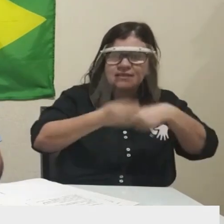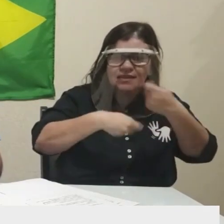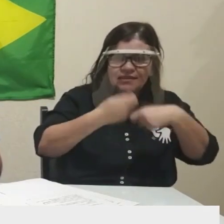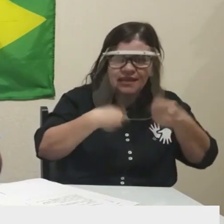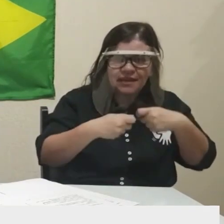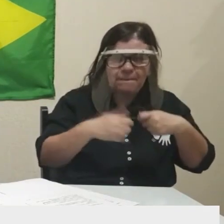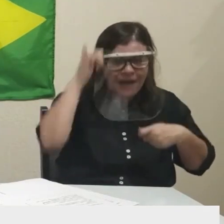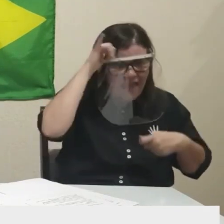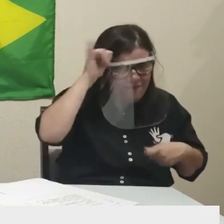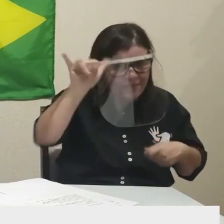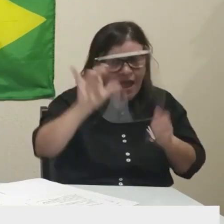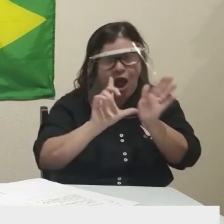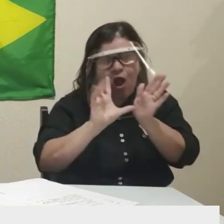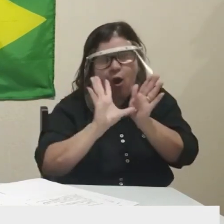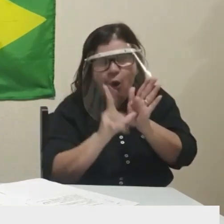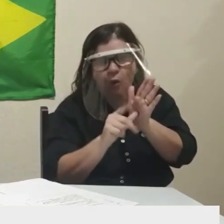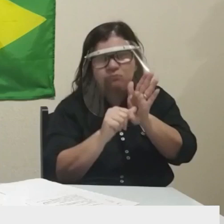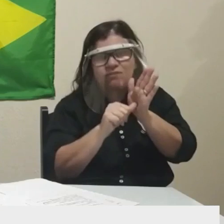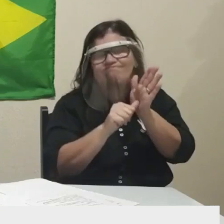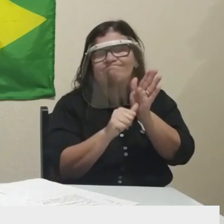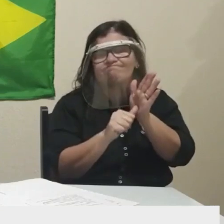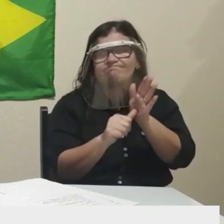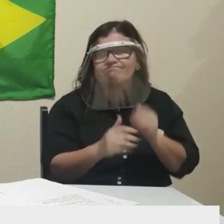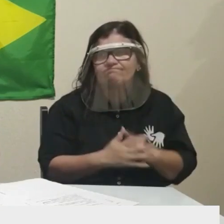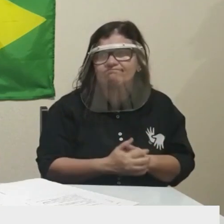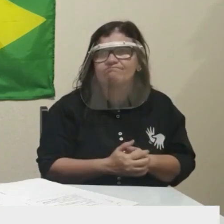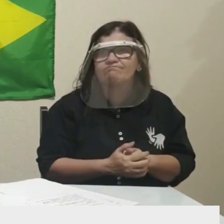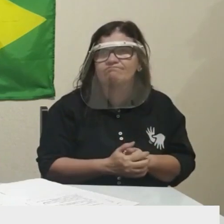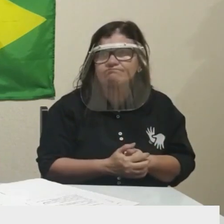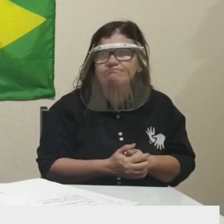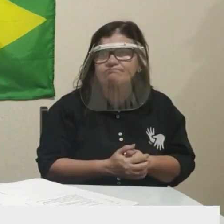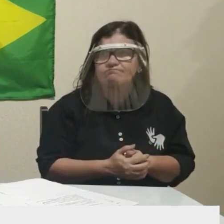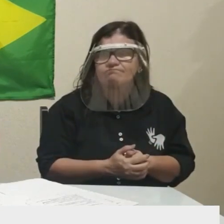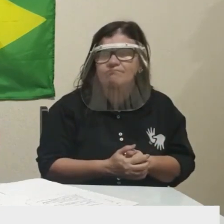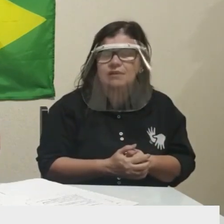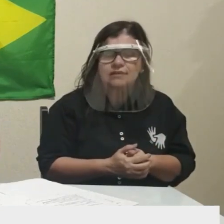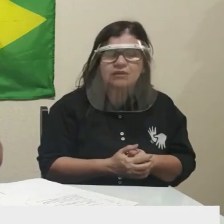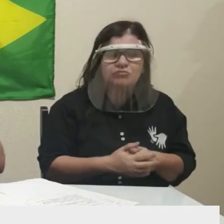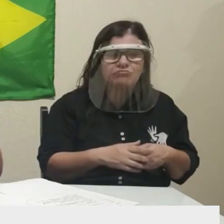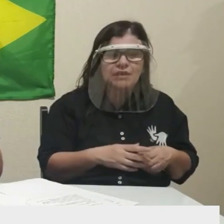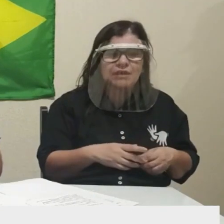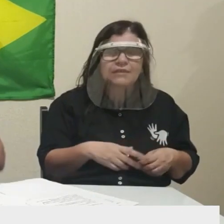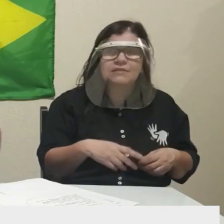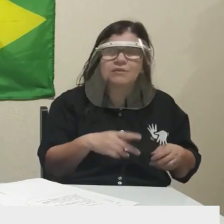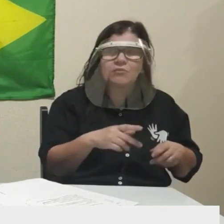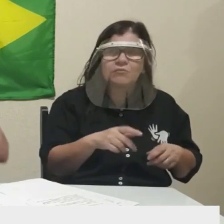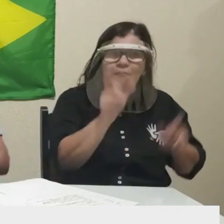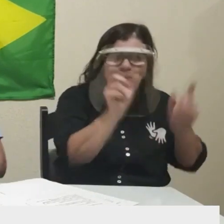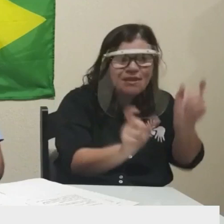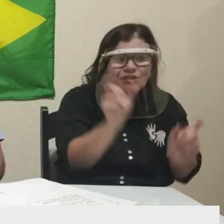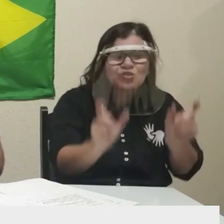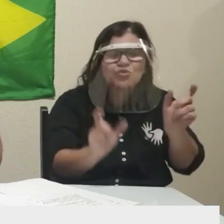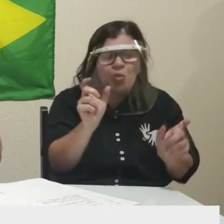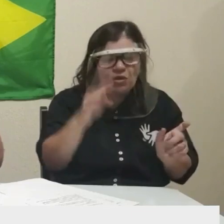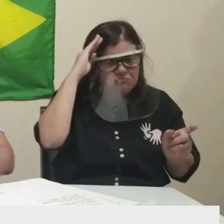a corrupção. Tem uma delegada da Polícia Federal. PF, tem gente da CGU, tem gente da Receita, tem